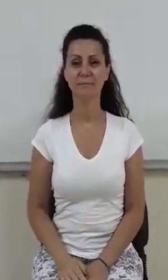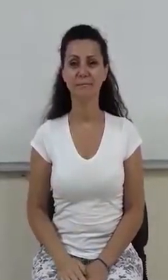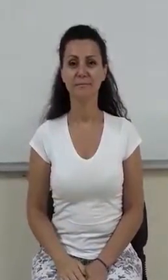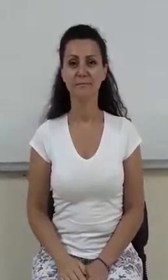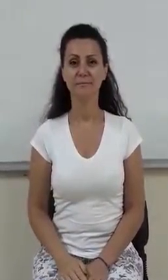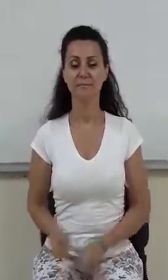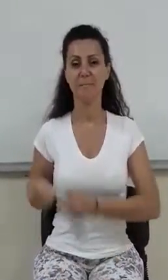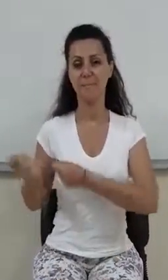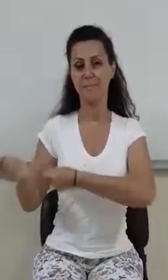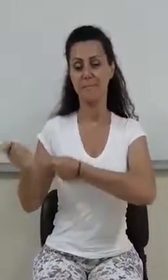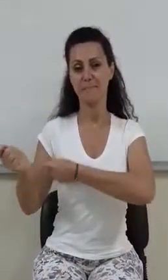Eğitim.